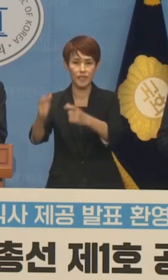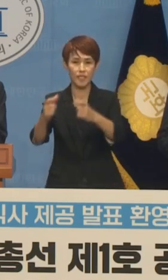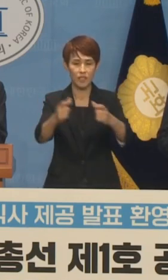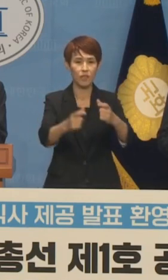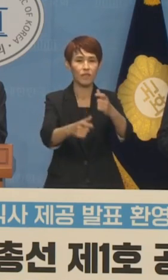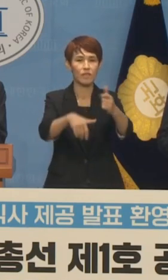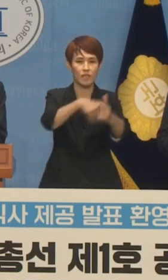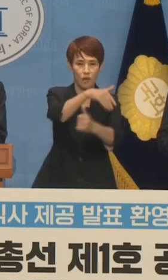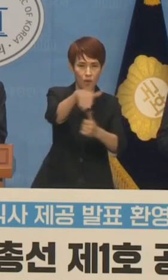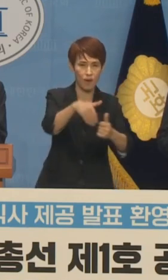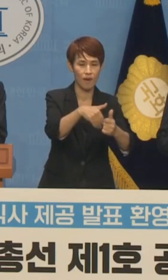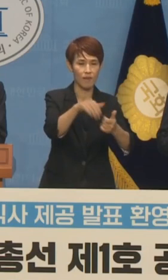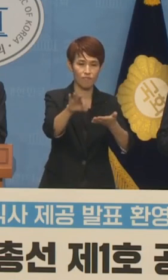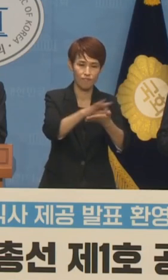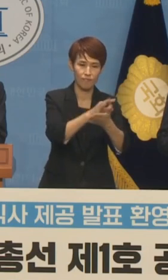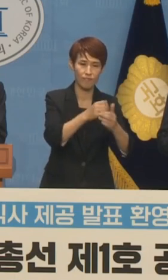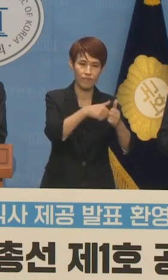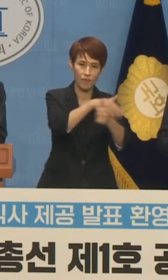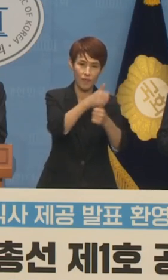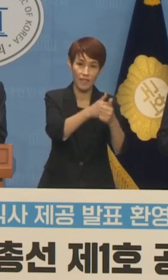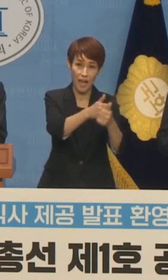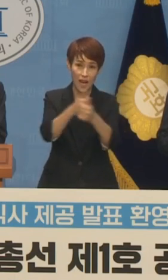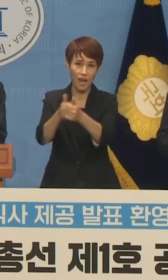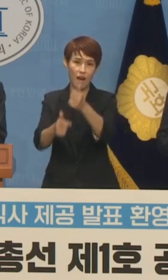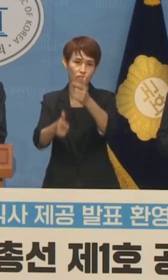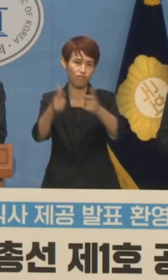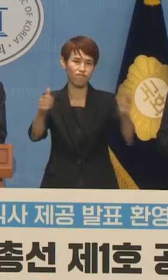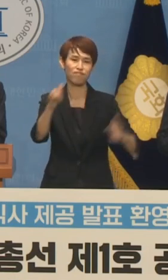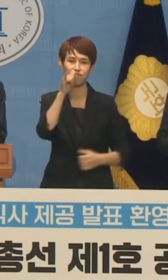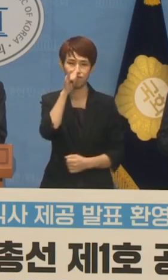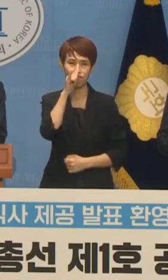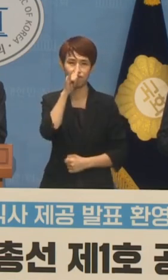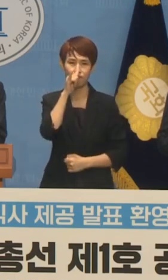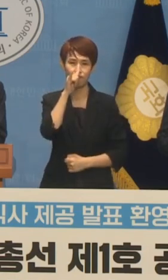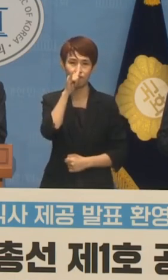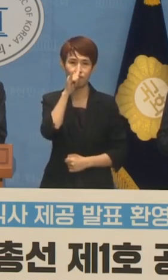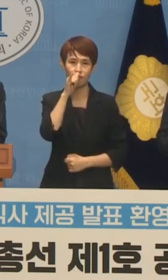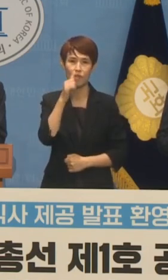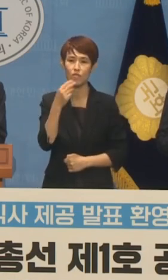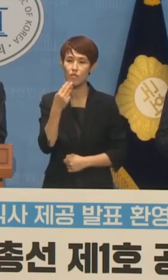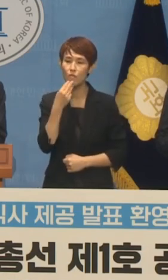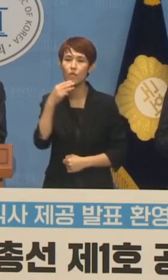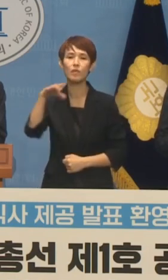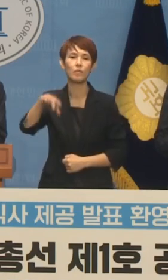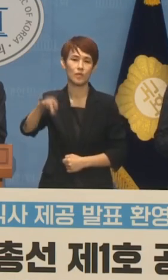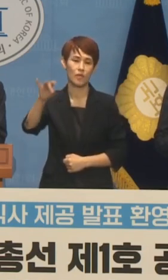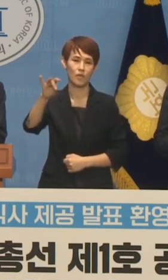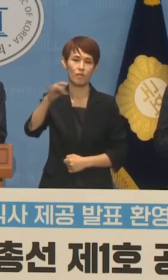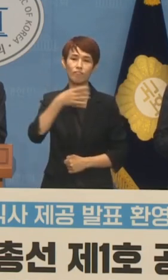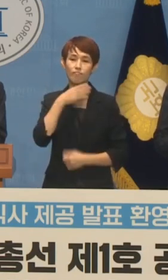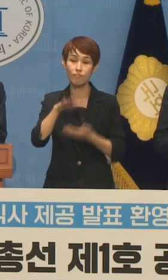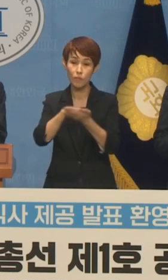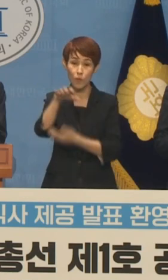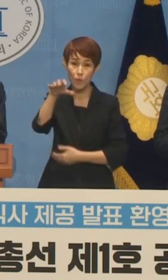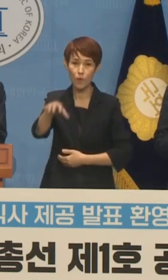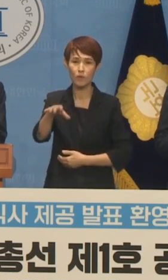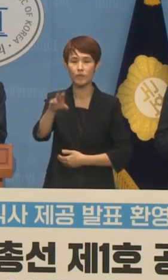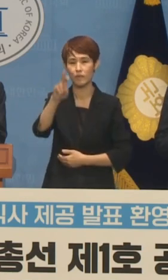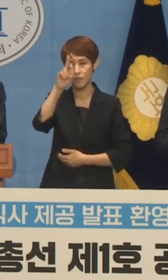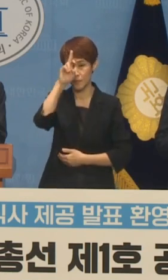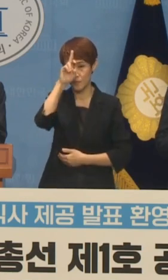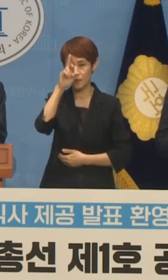여건과 재정 상황에 따라 서비스 편차가 상당히 크므로 서울부터 우선적으로 경로당 주 5일 점심